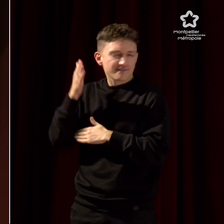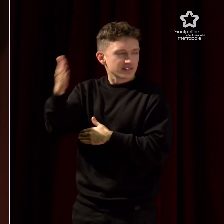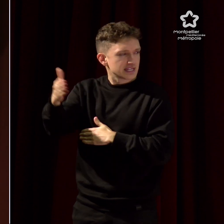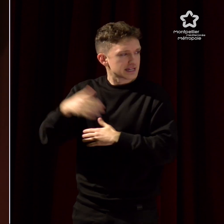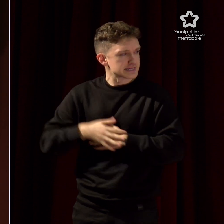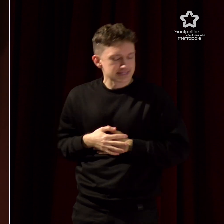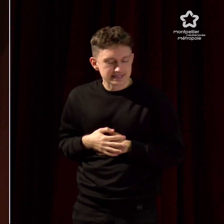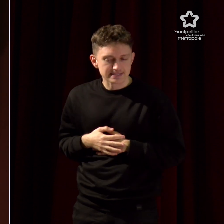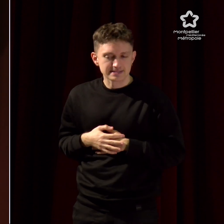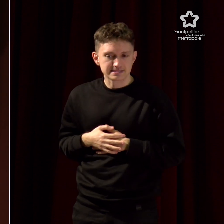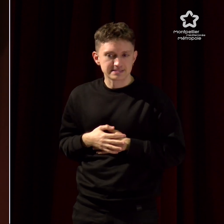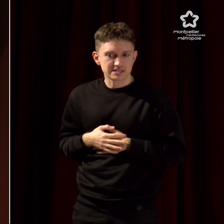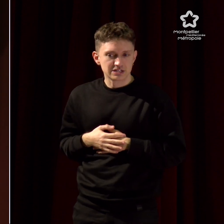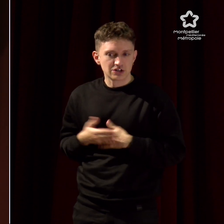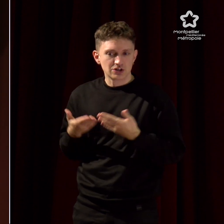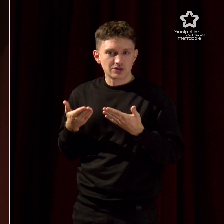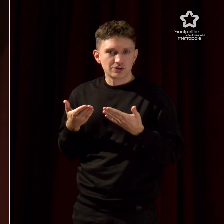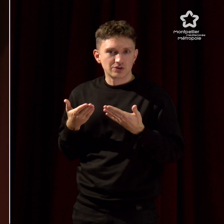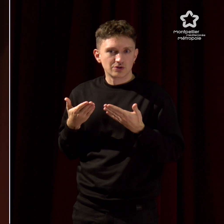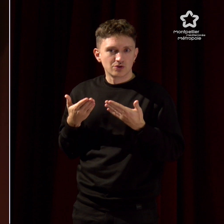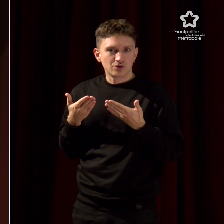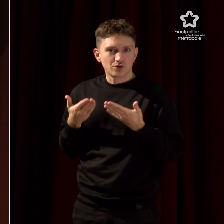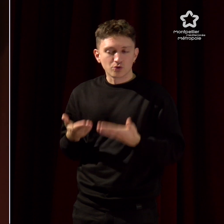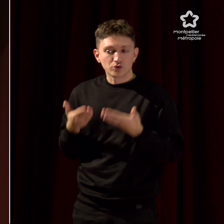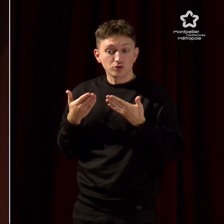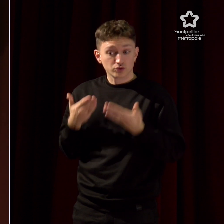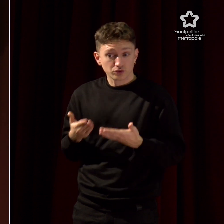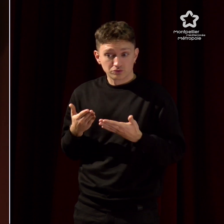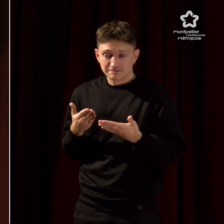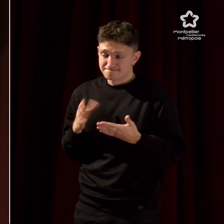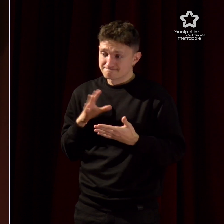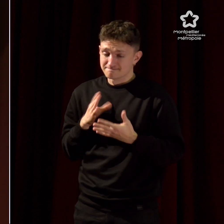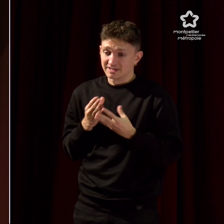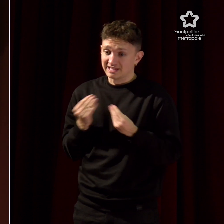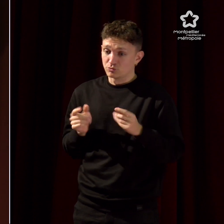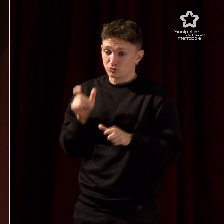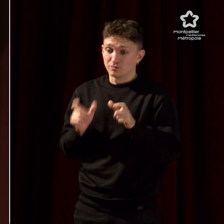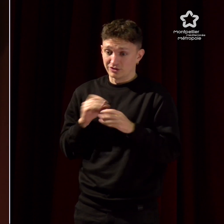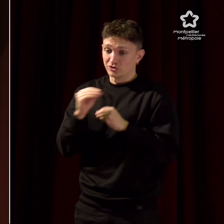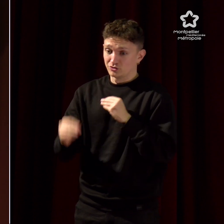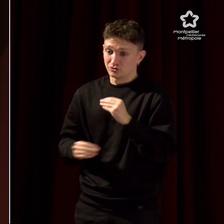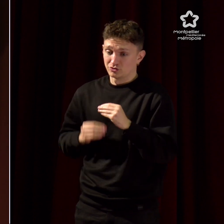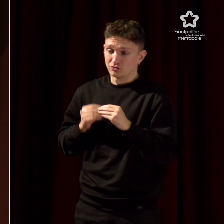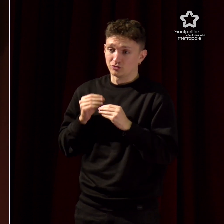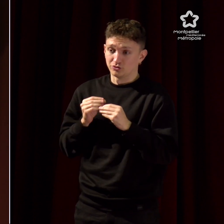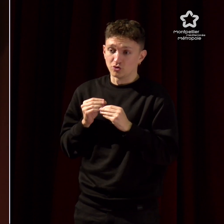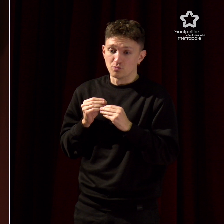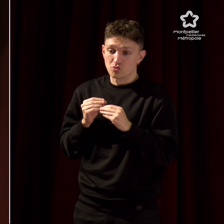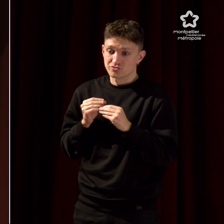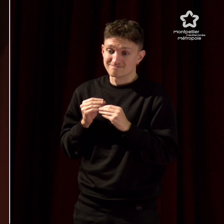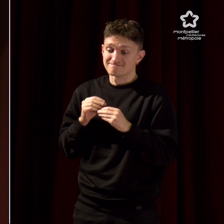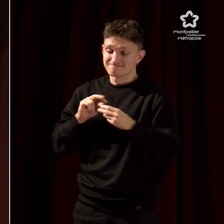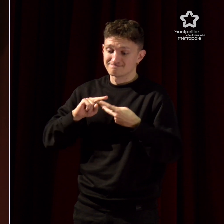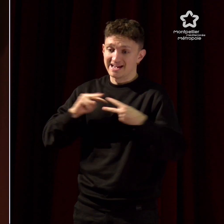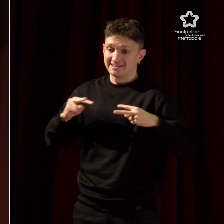vécu quelque chose où les échantillons d'ADN de tous, beaucoup de monde dans cette planète, ont été prélevés. On